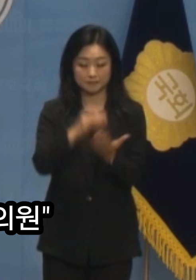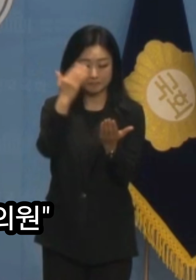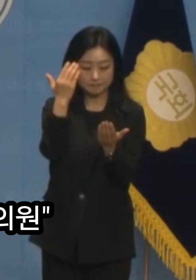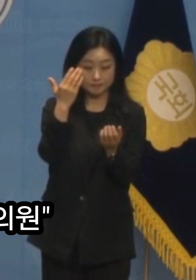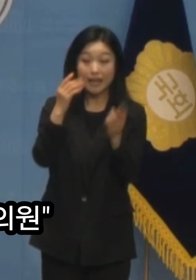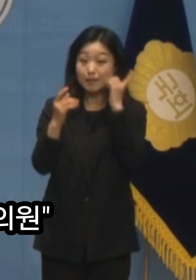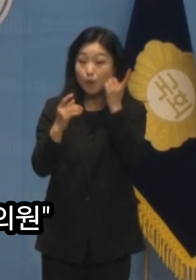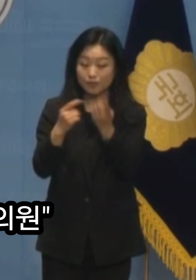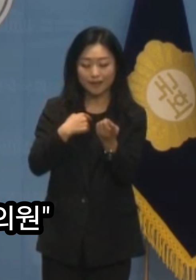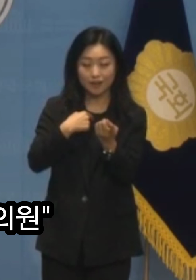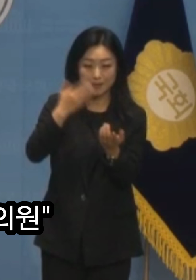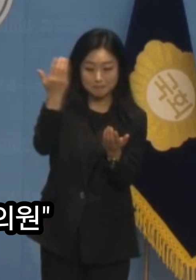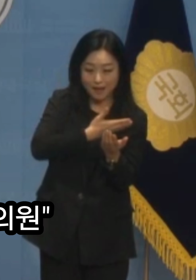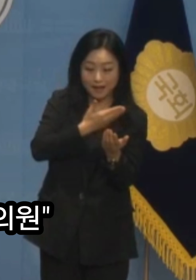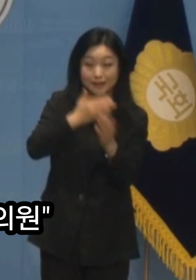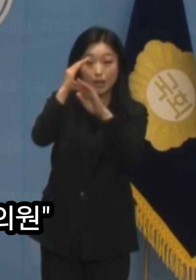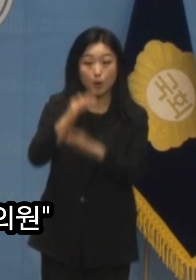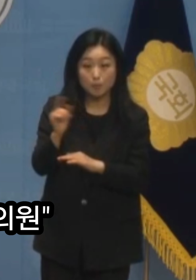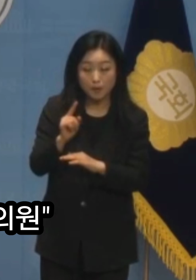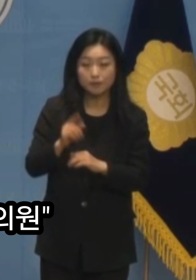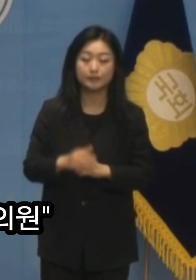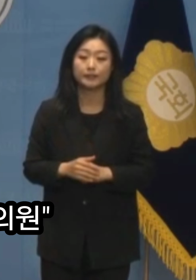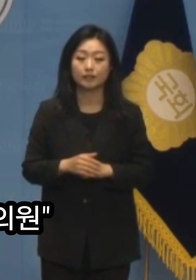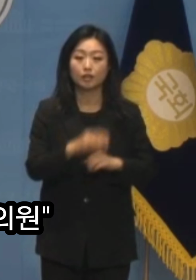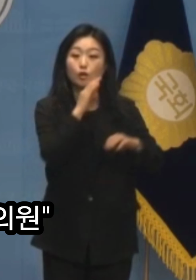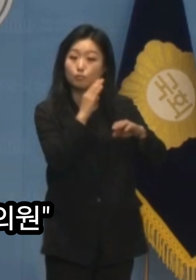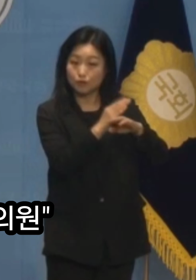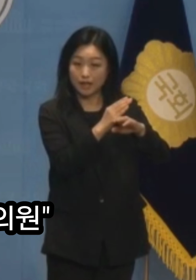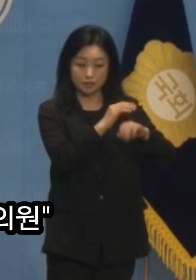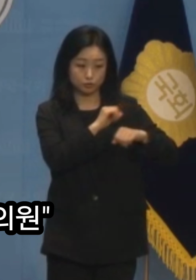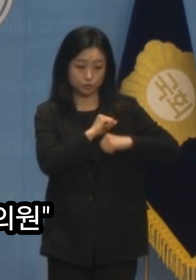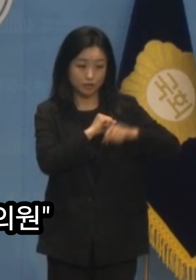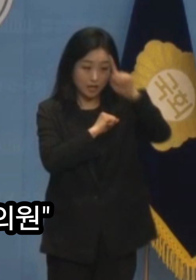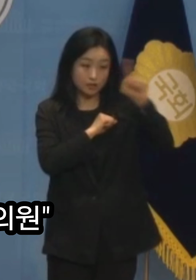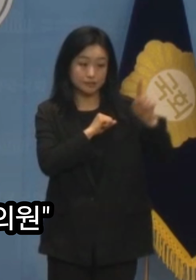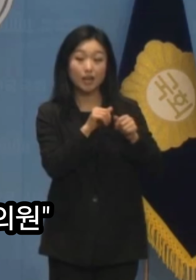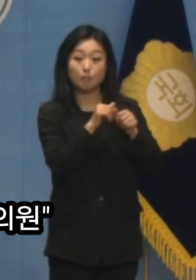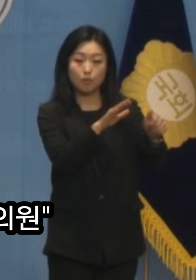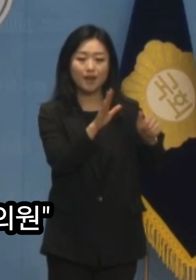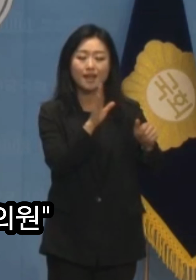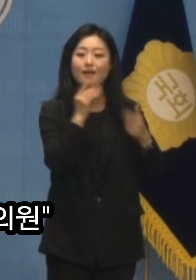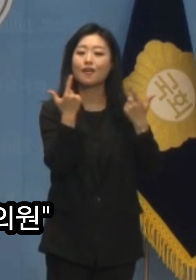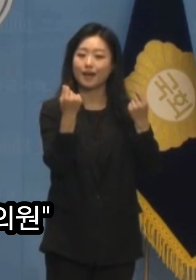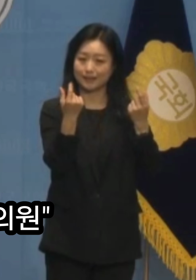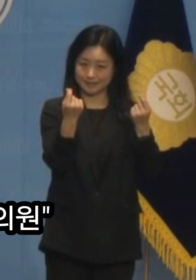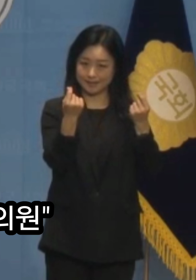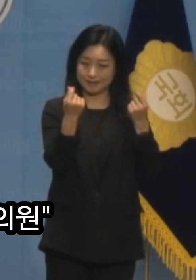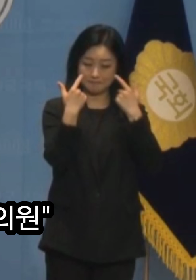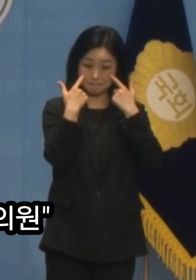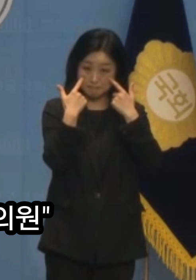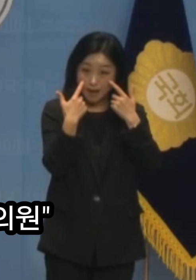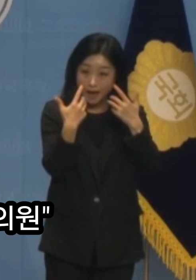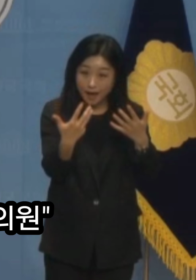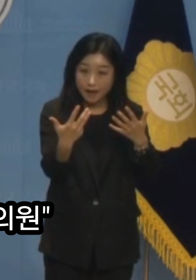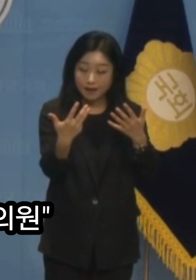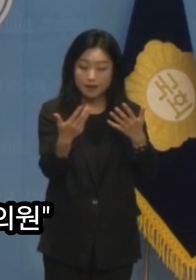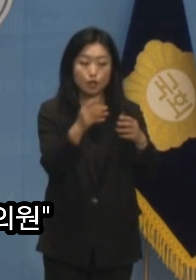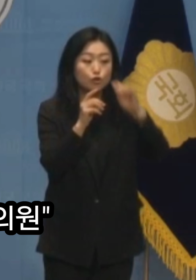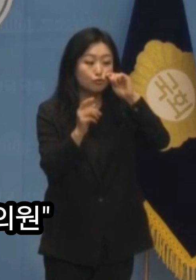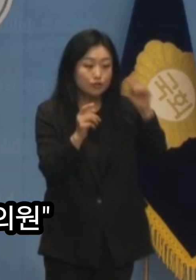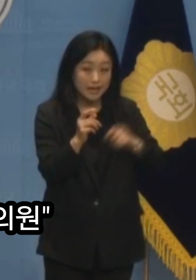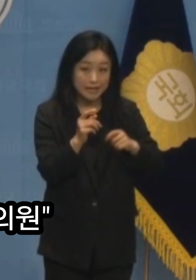내용은 북괴군이 러시아에 파병한 것이 기정 사실로 확인되고 있는데 우크라이나와